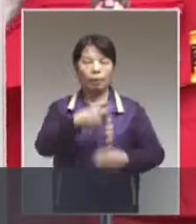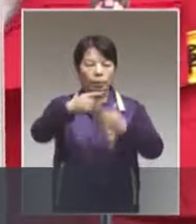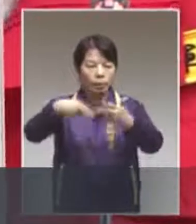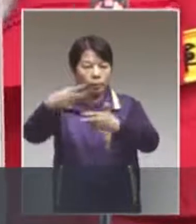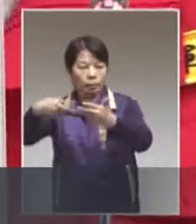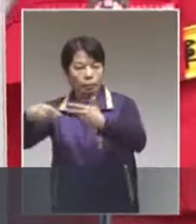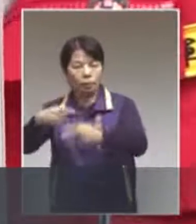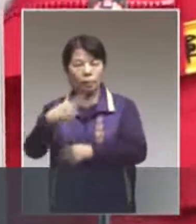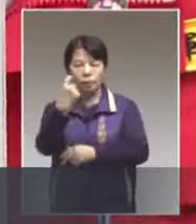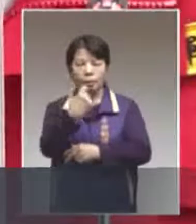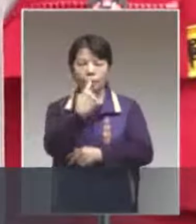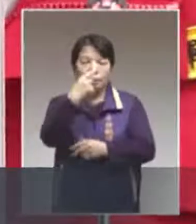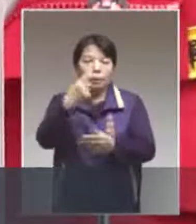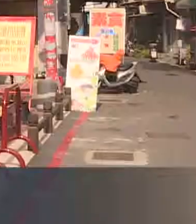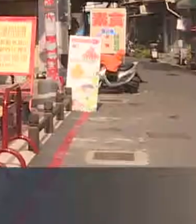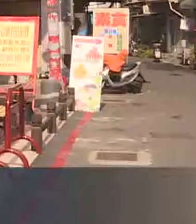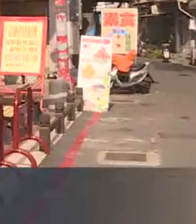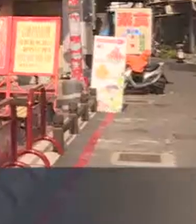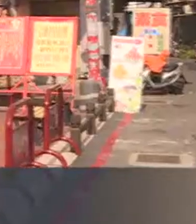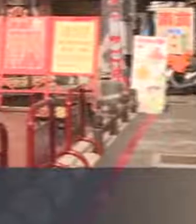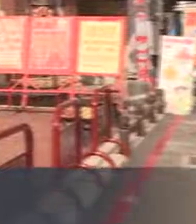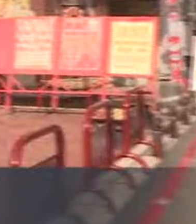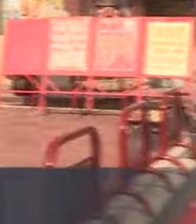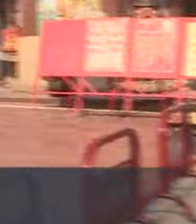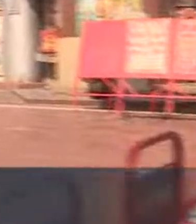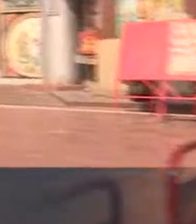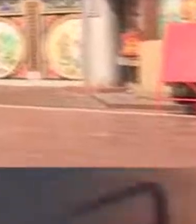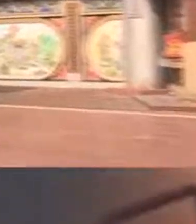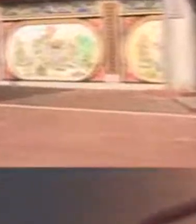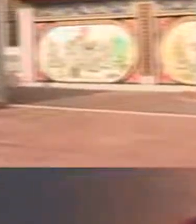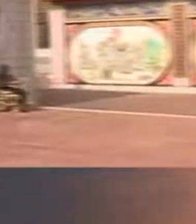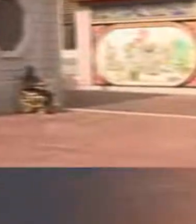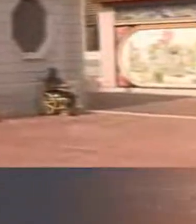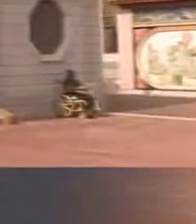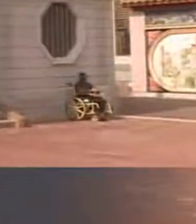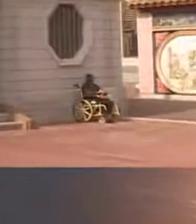修造船厂筛检也都阴性，社区情况安全，解除加严管制措